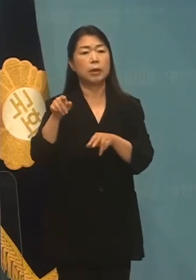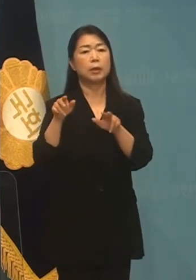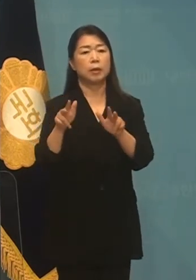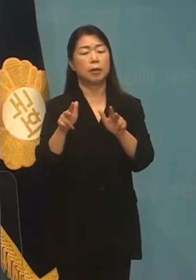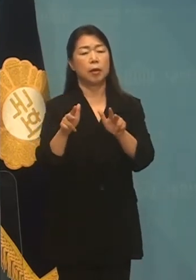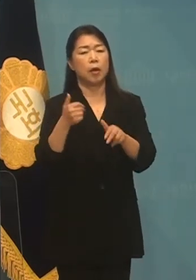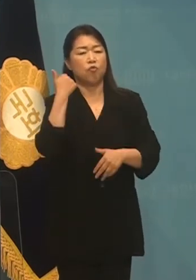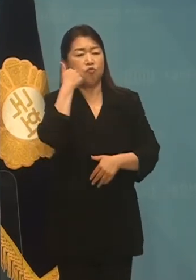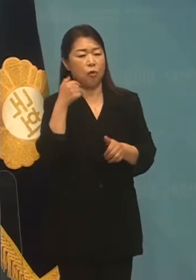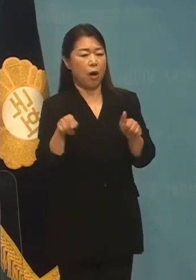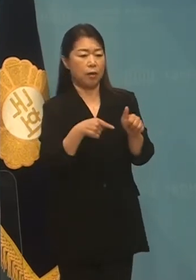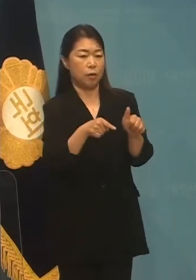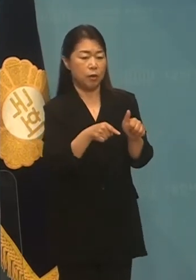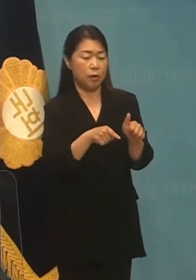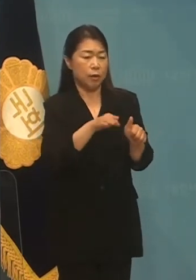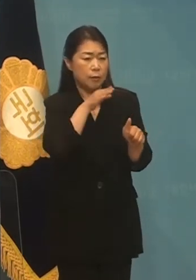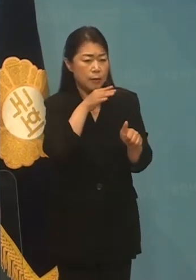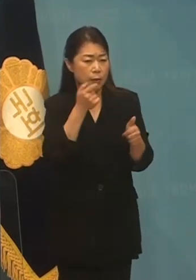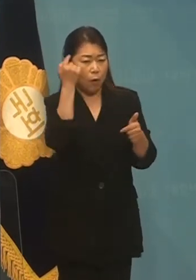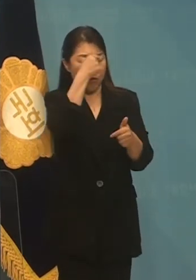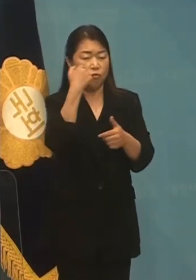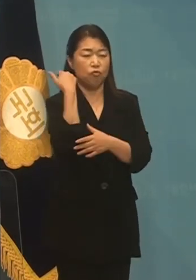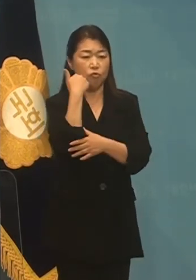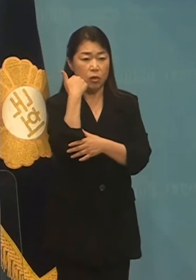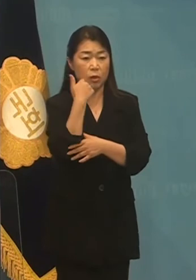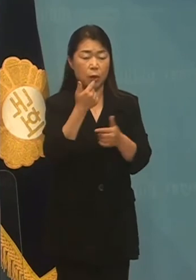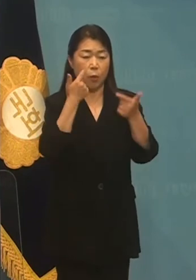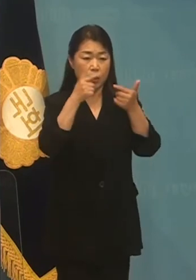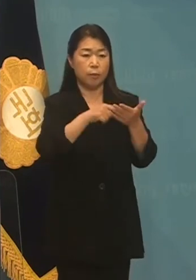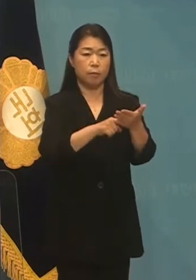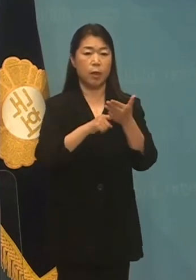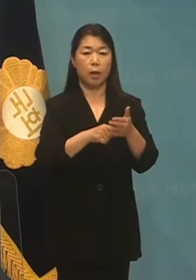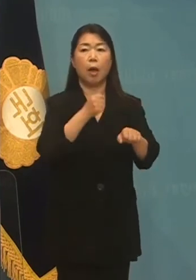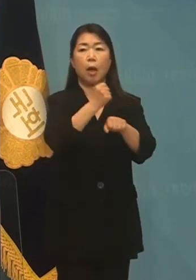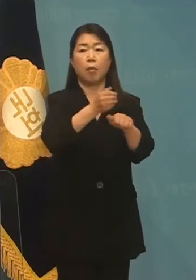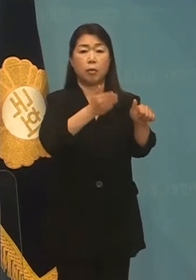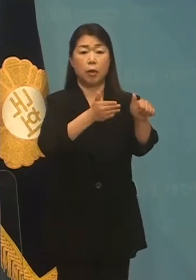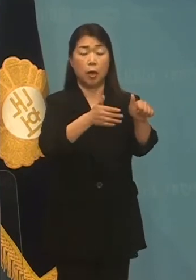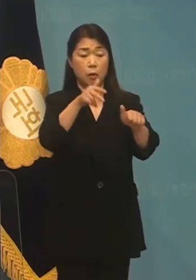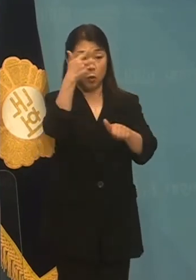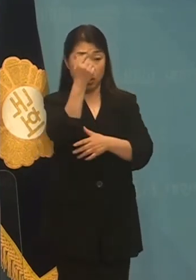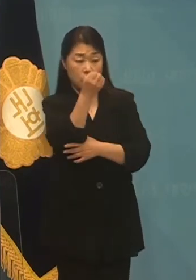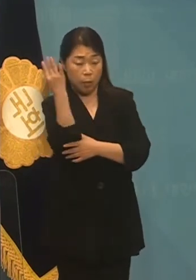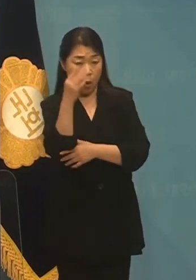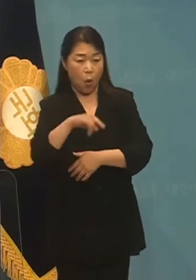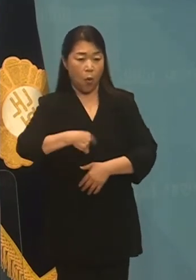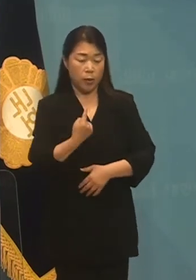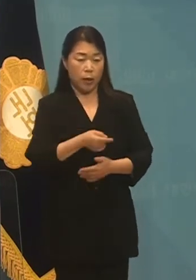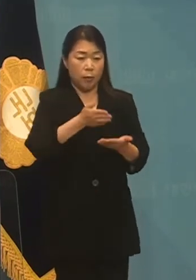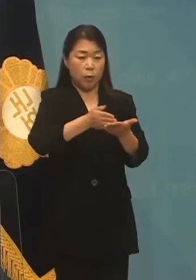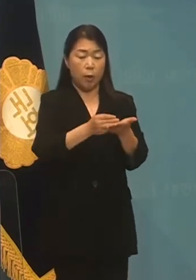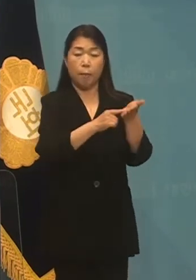공작의 배후와 실체를 밝히기 위해 조선일보가 단독으로 의혹 보도를